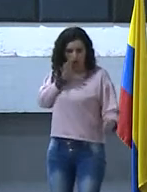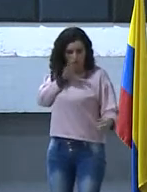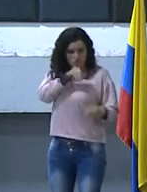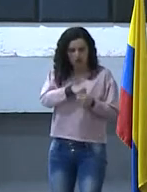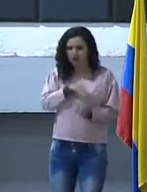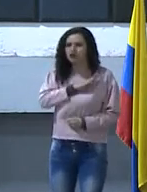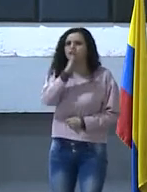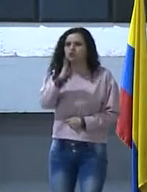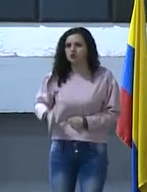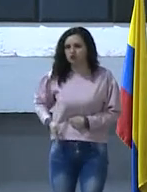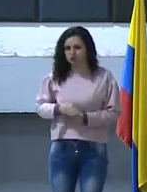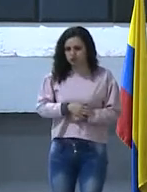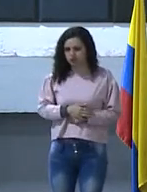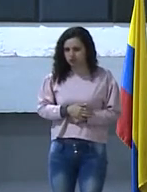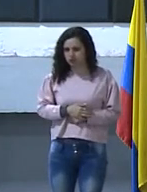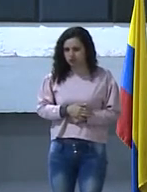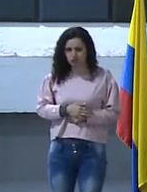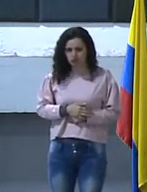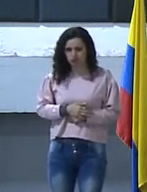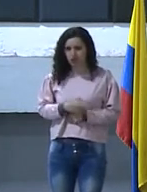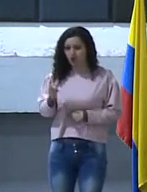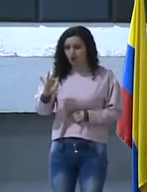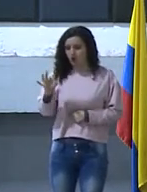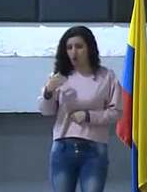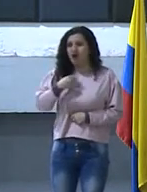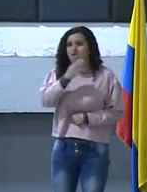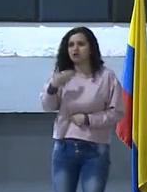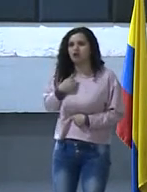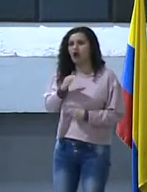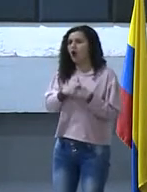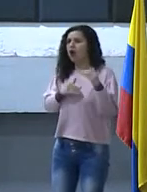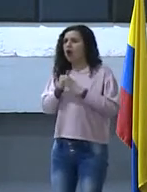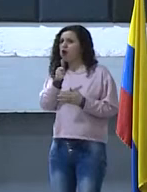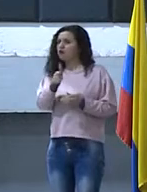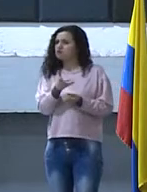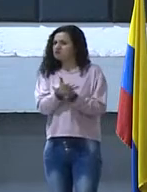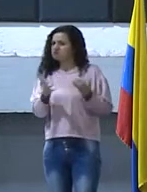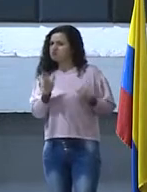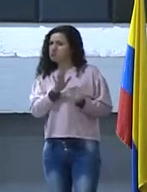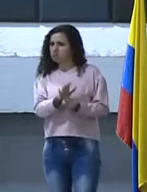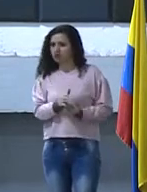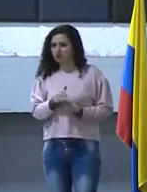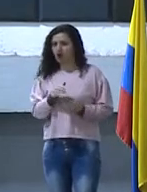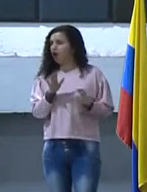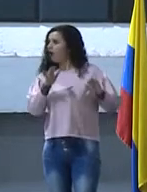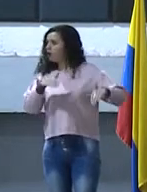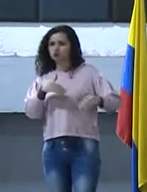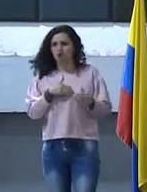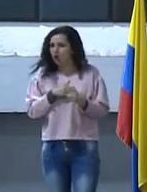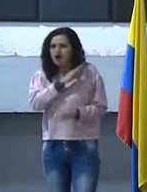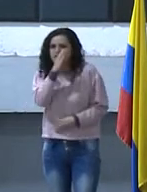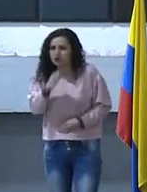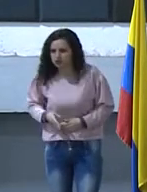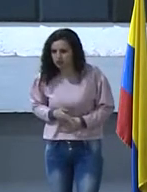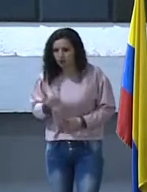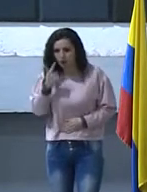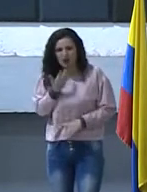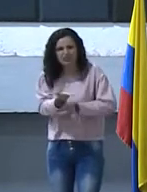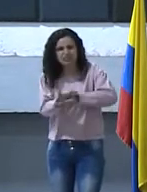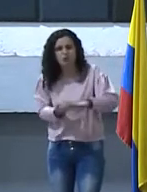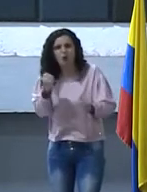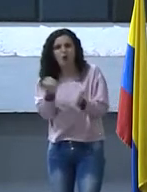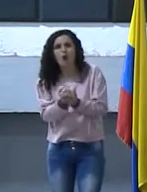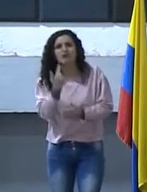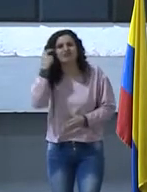nunca más permanecer indiferentes a la ignominia exigiremos que nos enseña en la historia del dolor